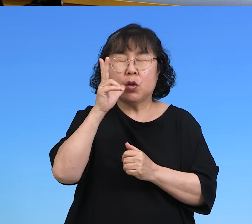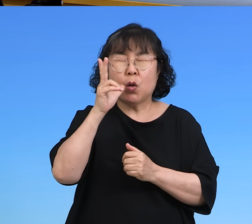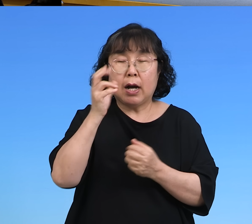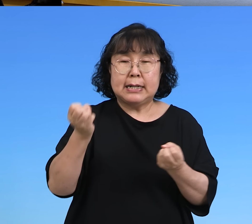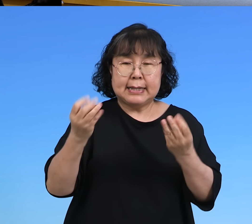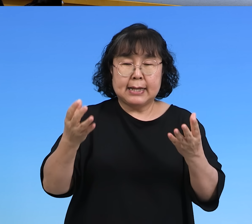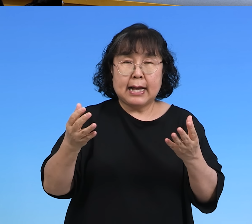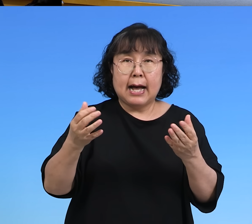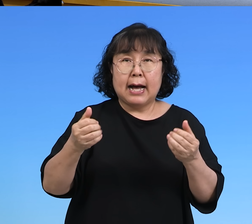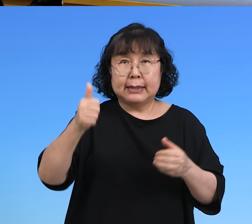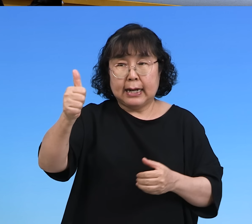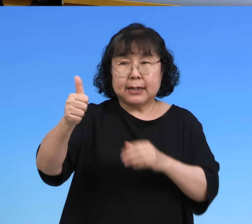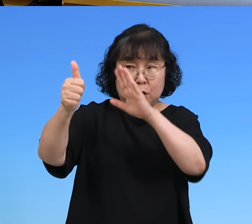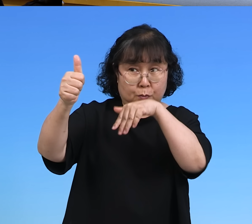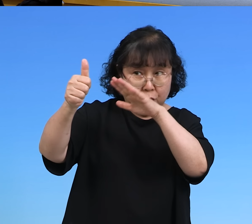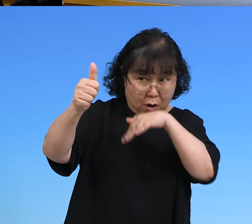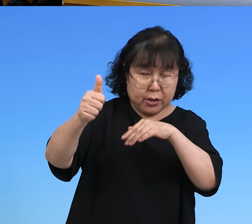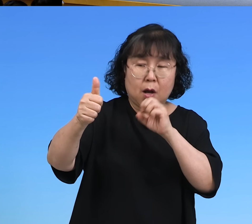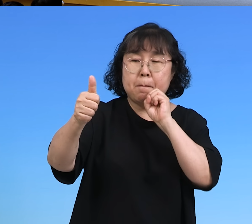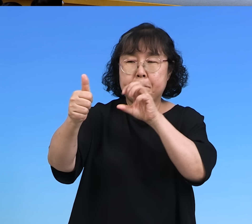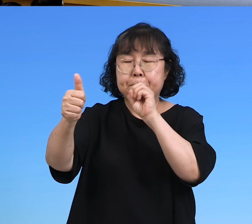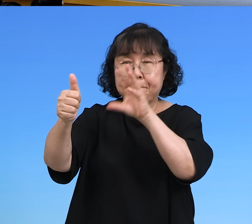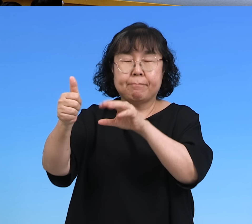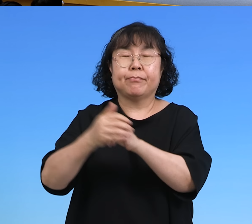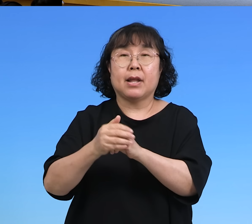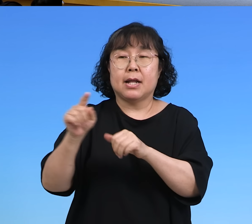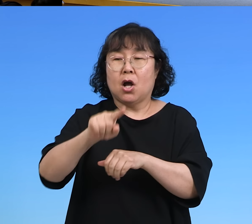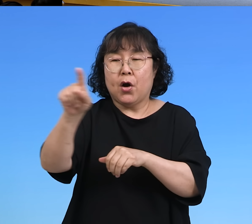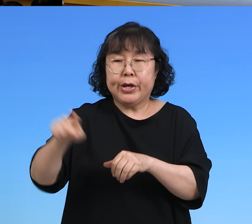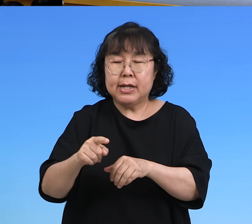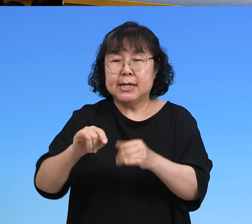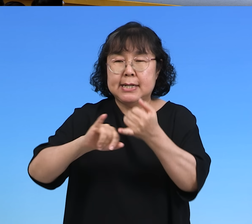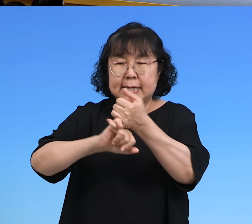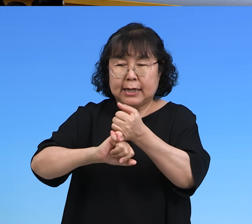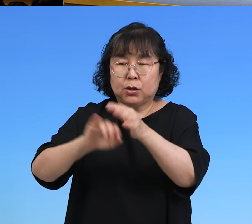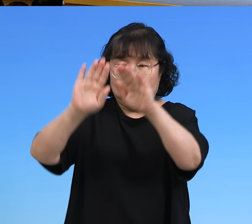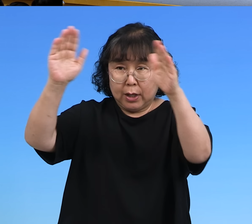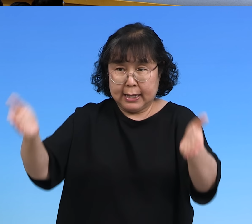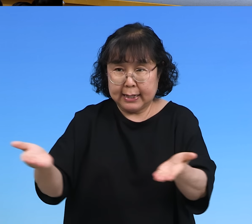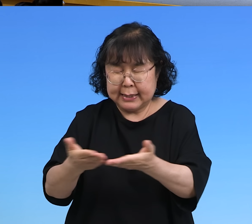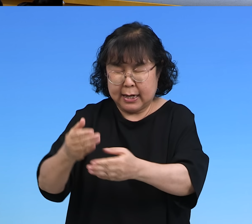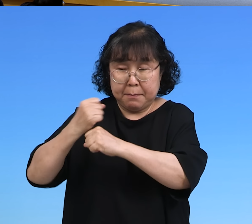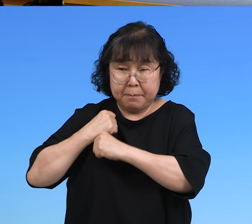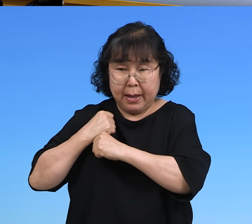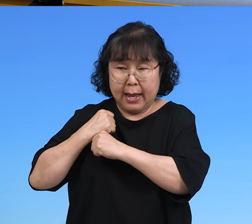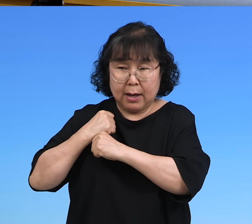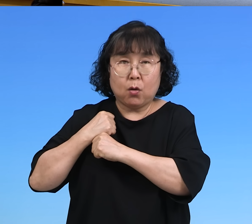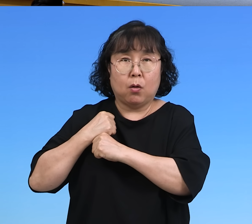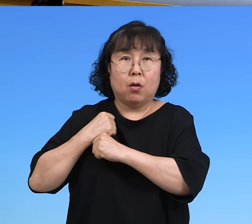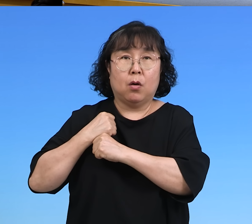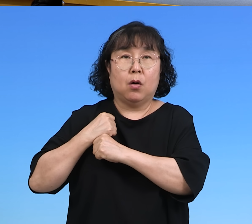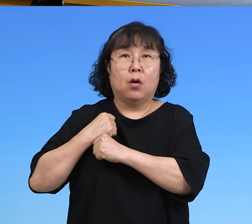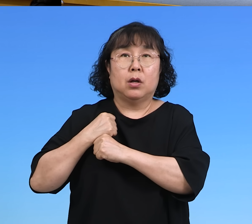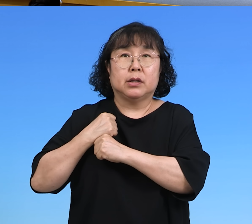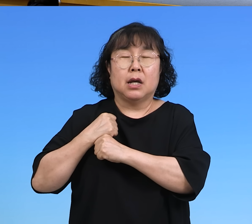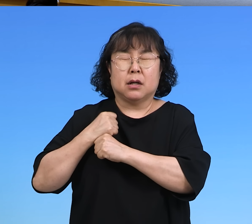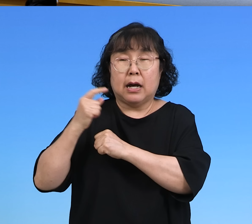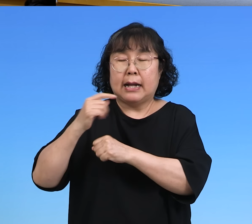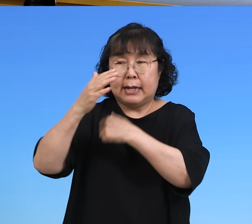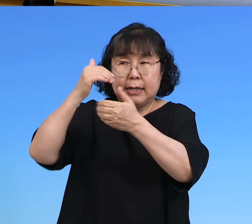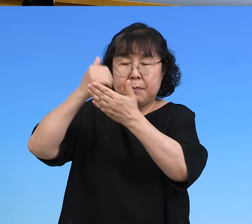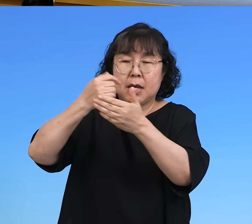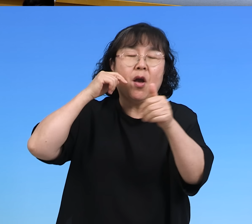요수아가 제사장들을 불러 그들에게 이르되, 너희는 언약궤를 메고 제사장 7은 블라블라블라블라. 이게 뭐죠?